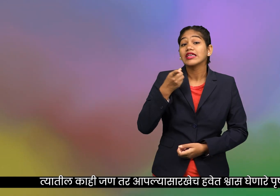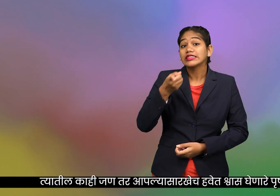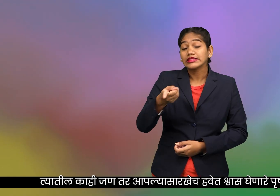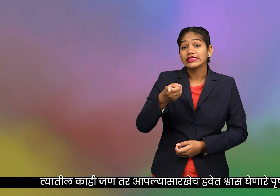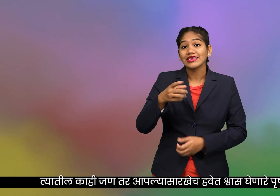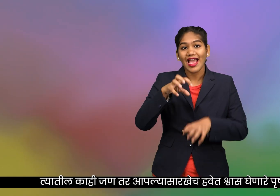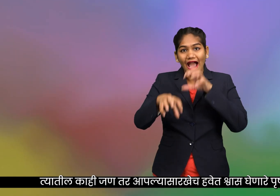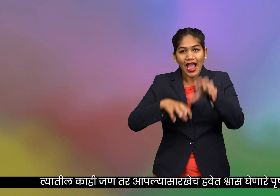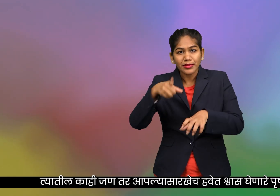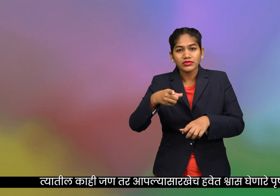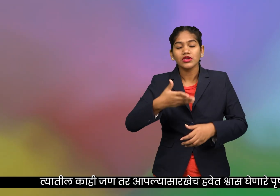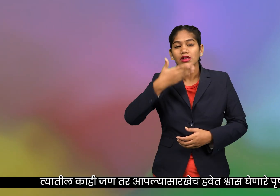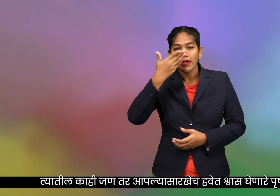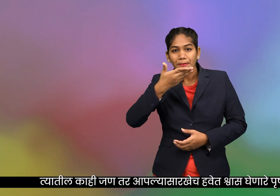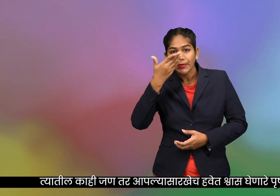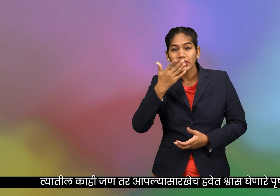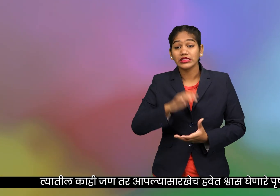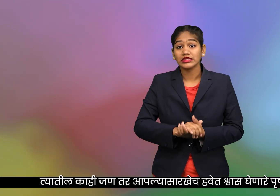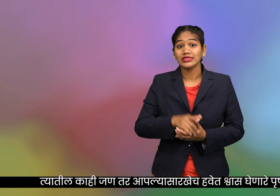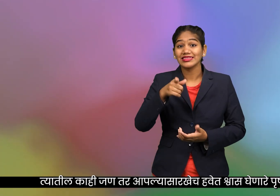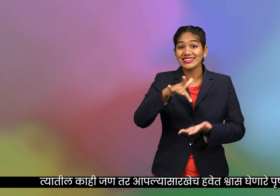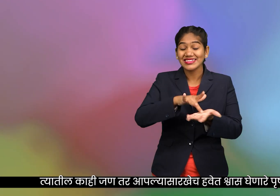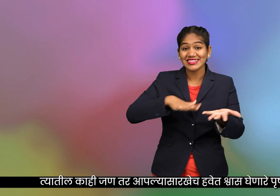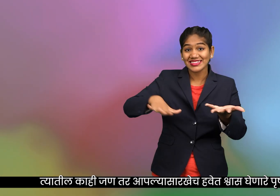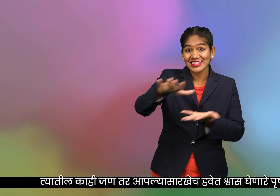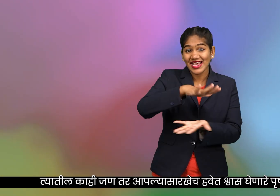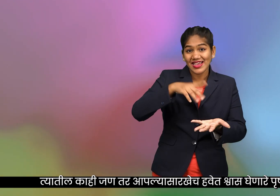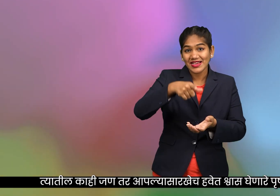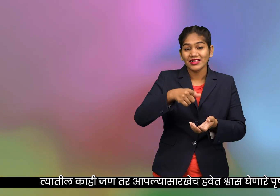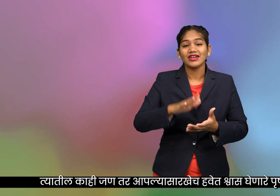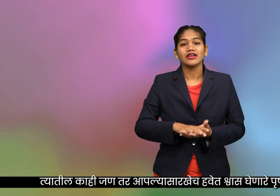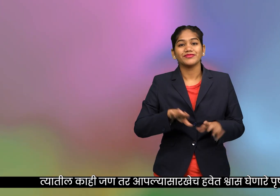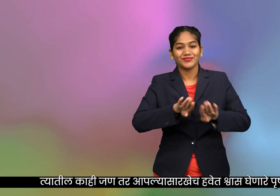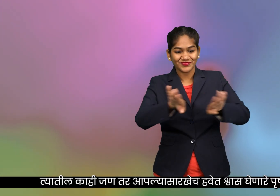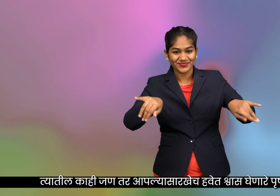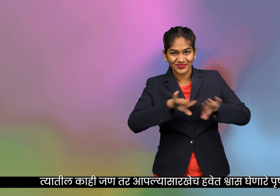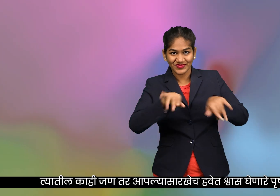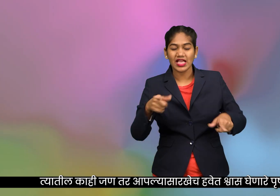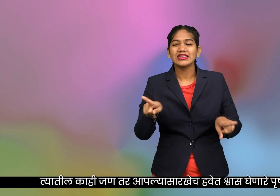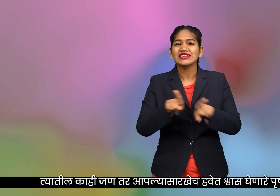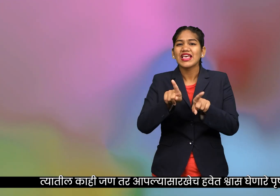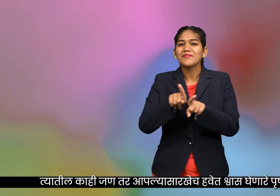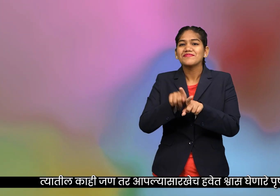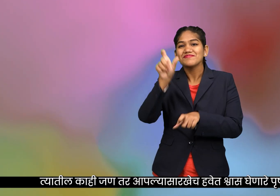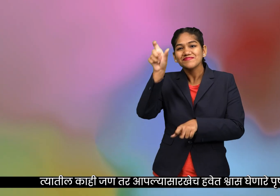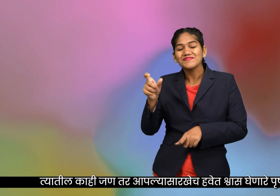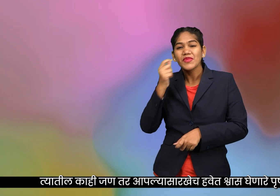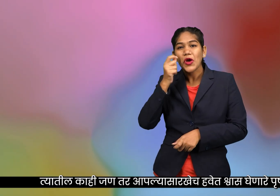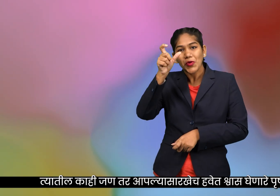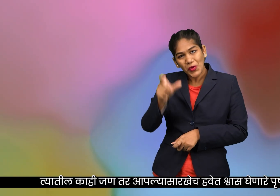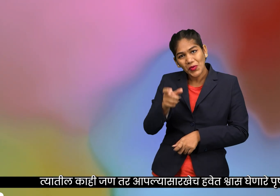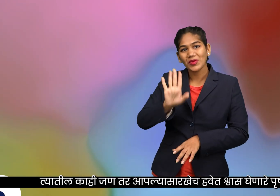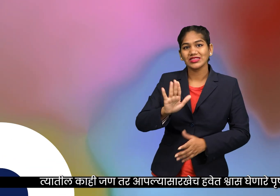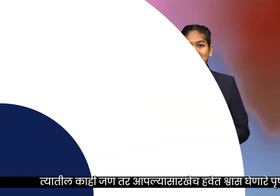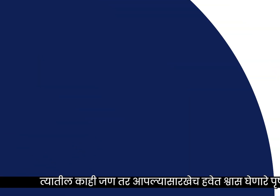त्यातील काही जण तर आपल्याला सारखेच हवेत श्वास घेणारू पृष्ठभागाशी